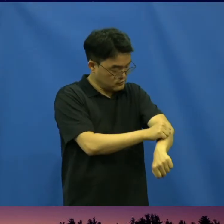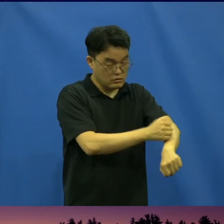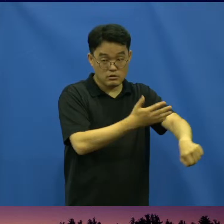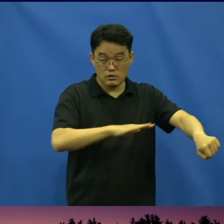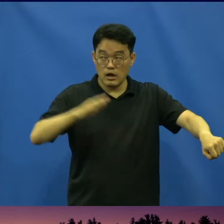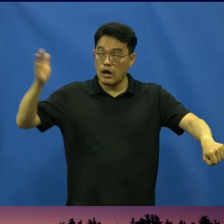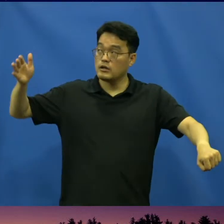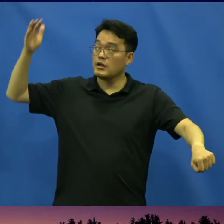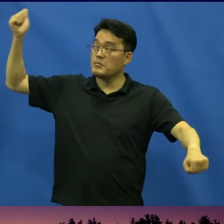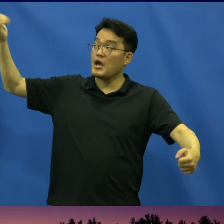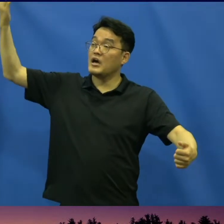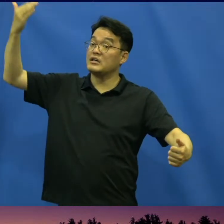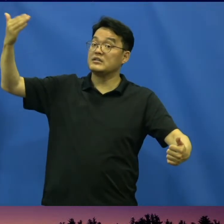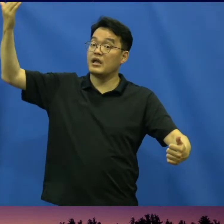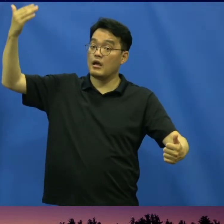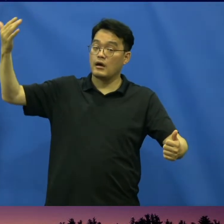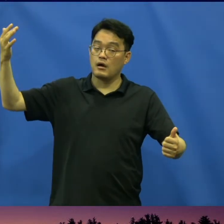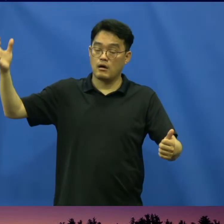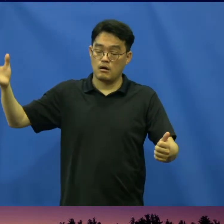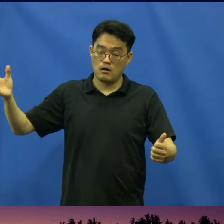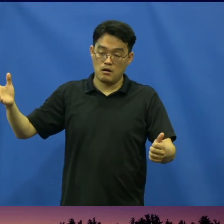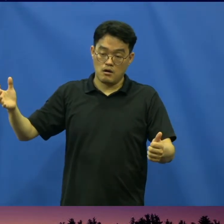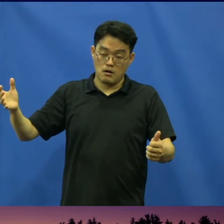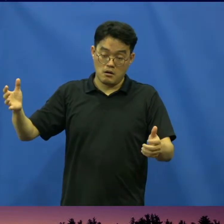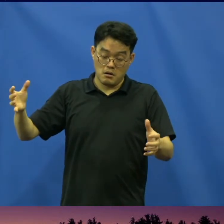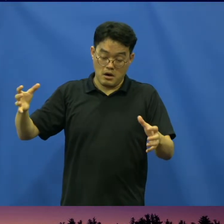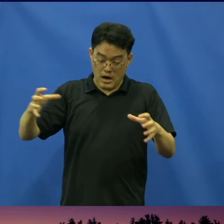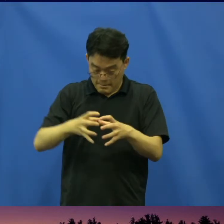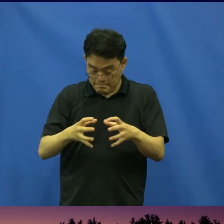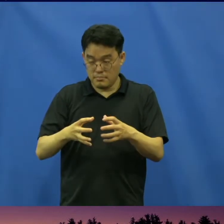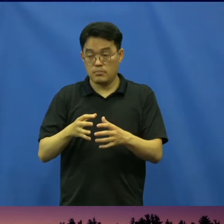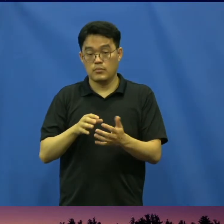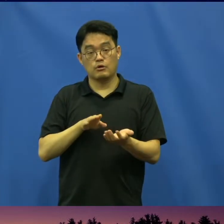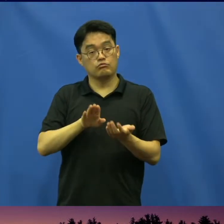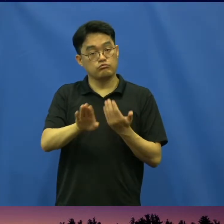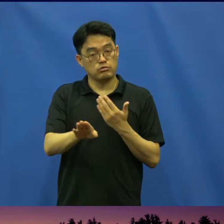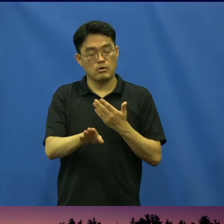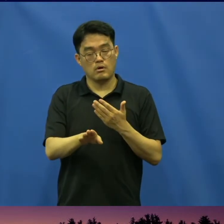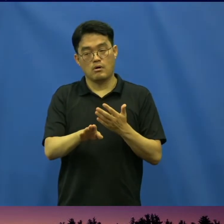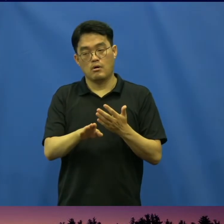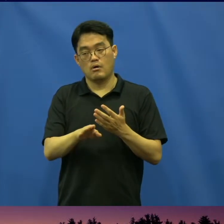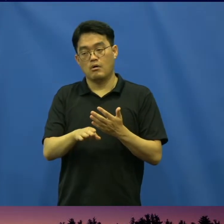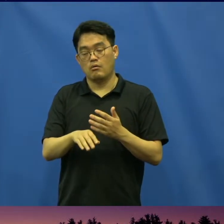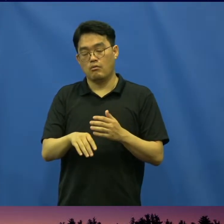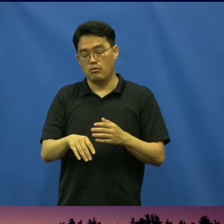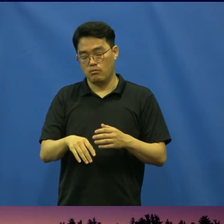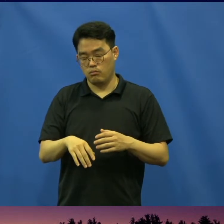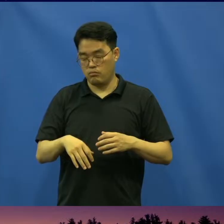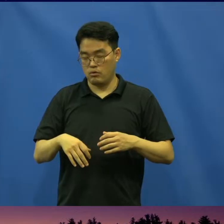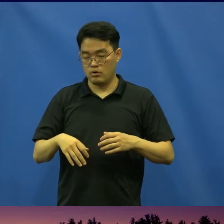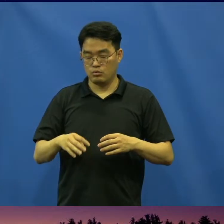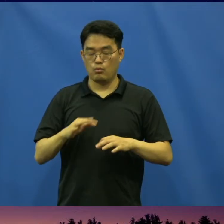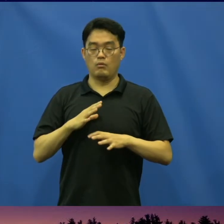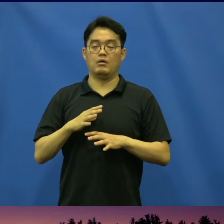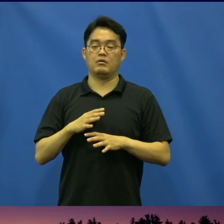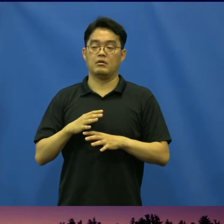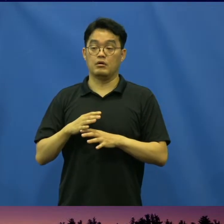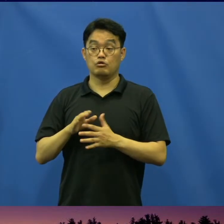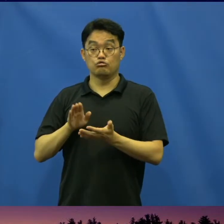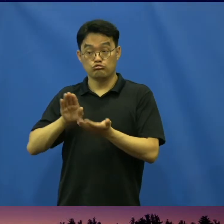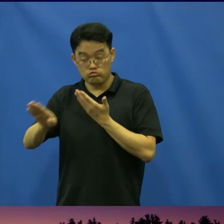기독교 입장에서는 어마어마한 우군을 얻은 거예요. 그래서 기독교에 대해 거대한 공격들을 C.S. 루이스가 막아내는 일을